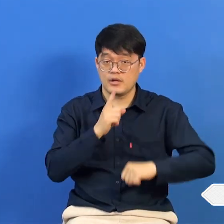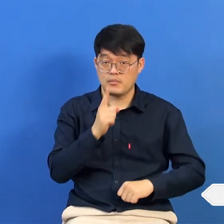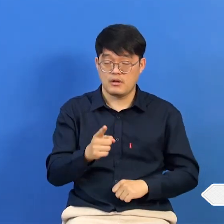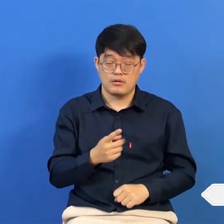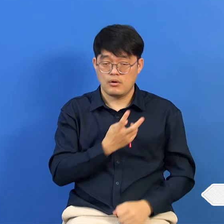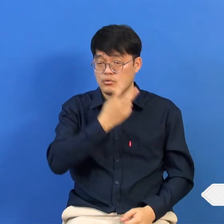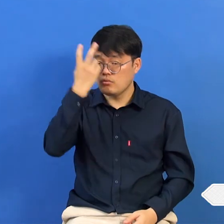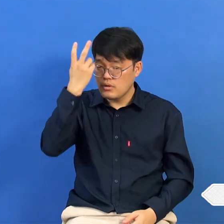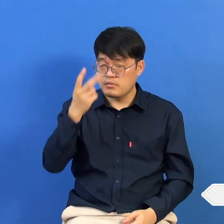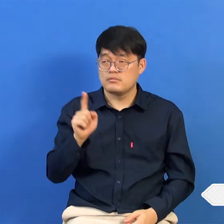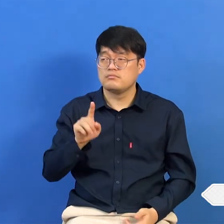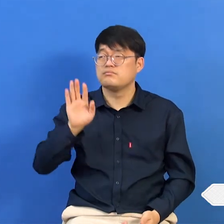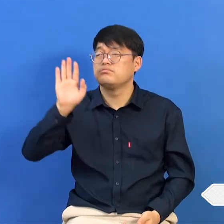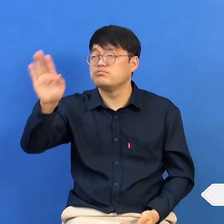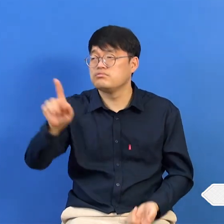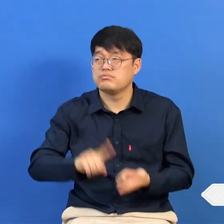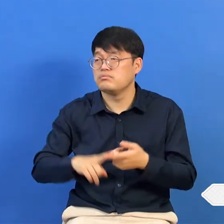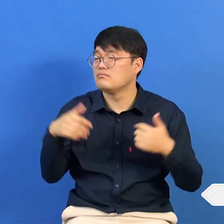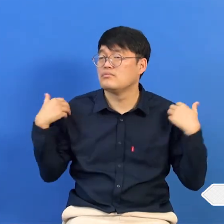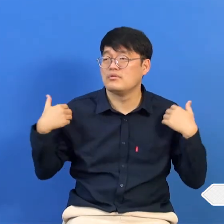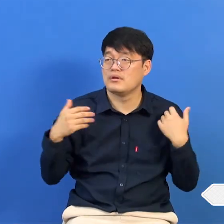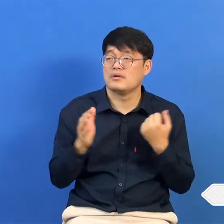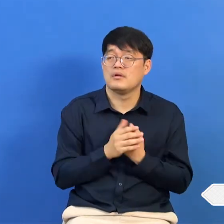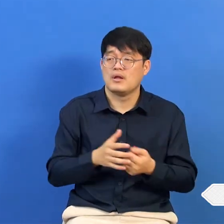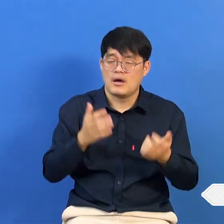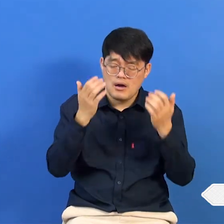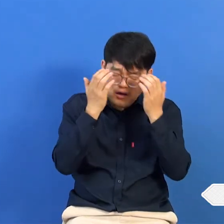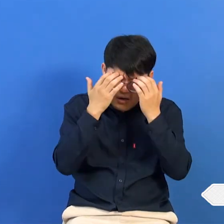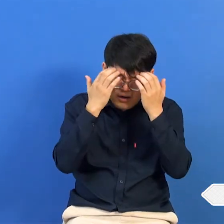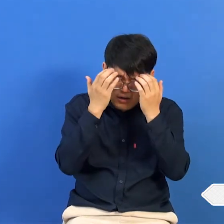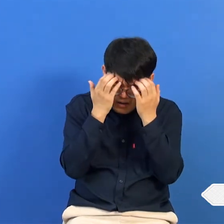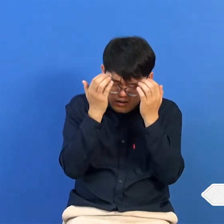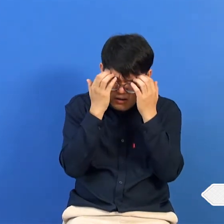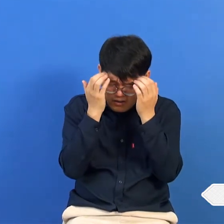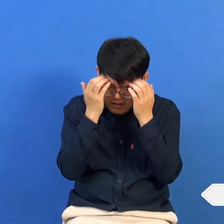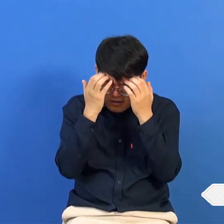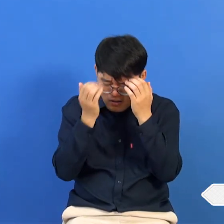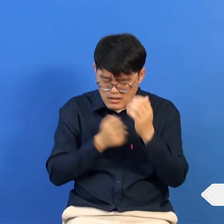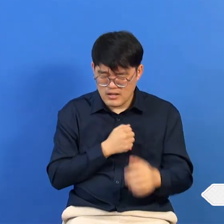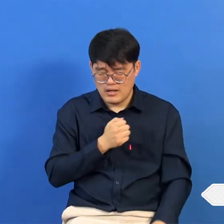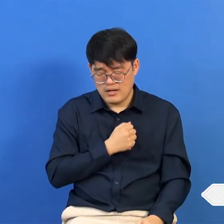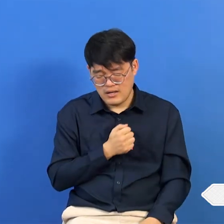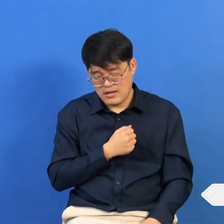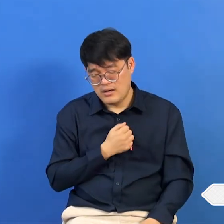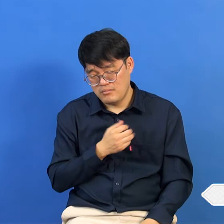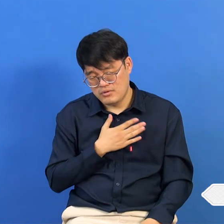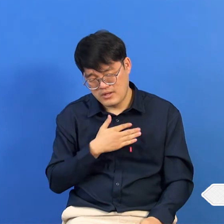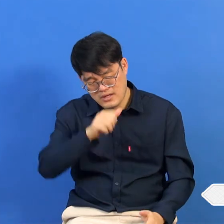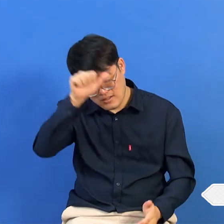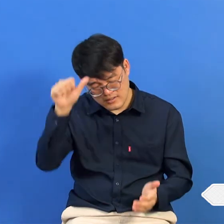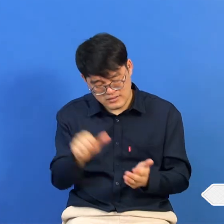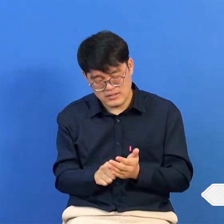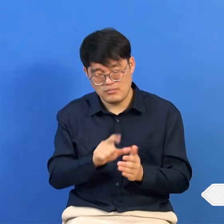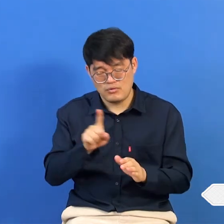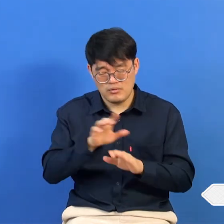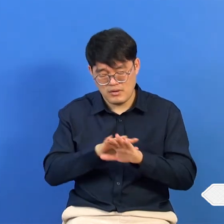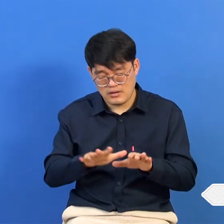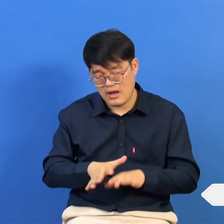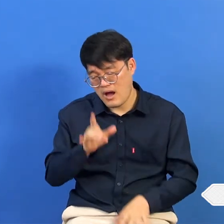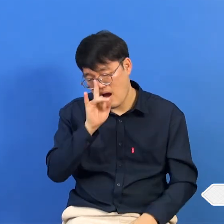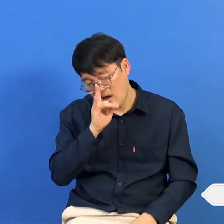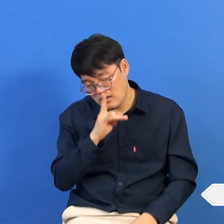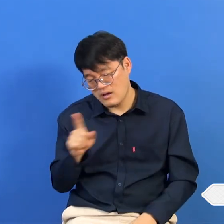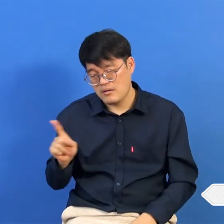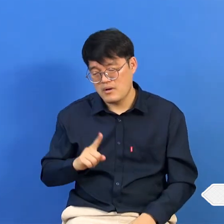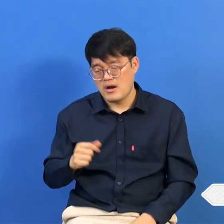모르니까 그냥 시련도 이런 시련이 없다고 원망 많이 했겠죠. 내 인생은 왜 이렇게 안 풀리냐고